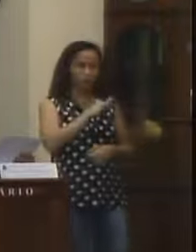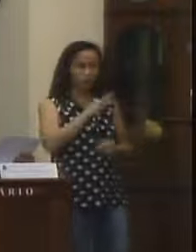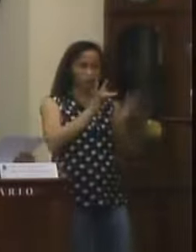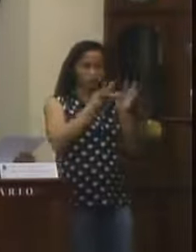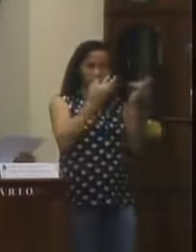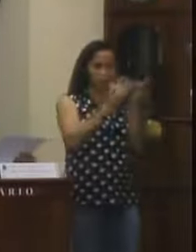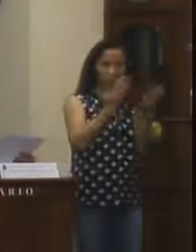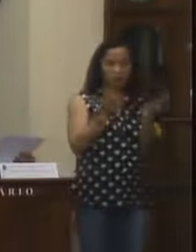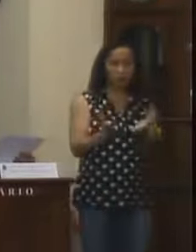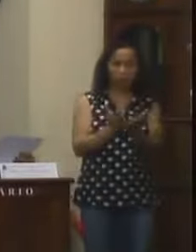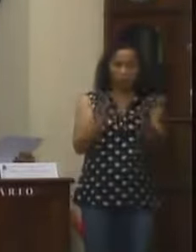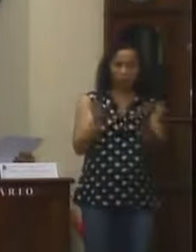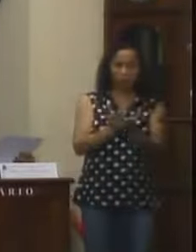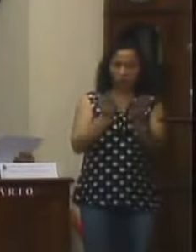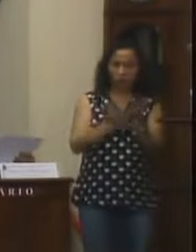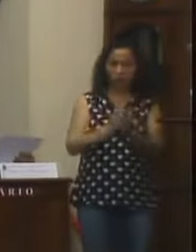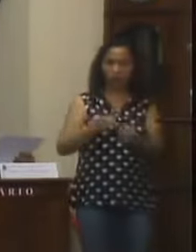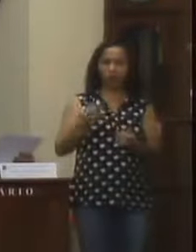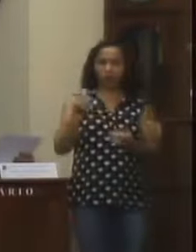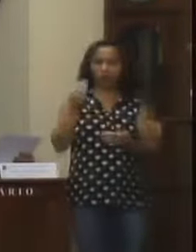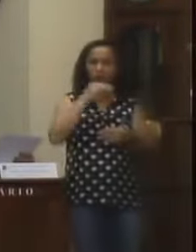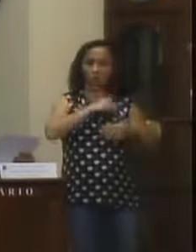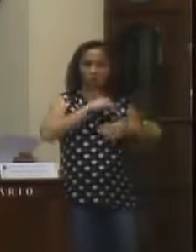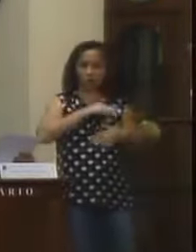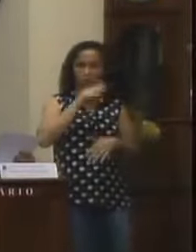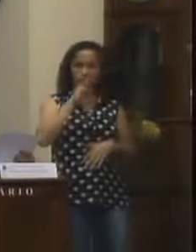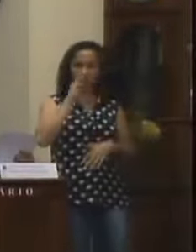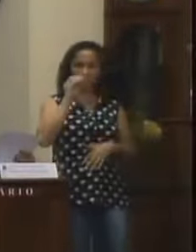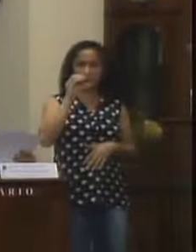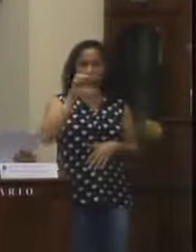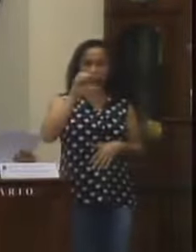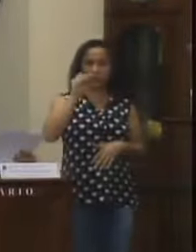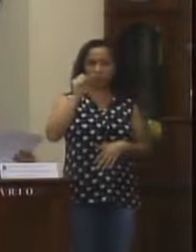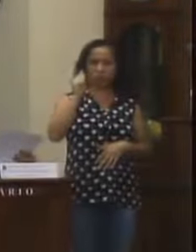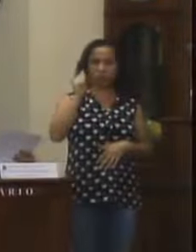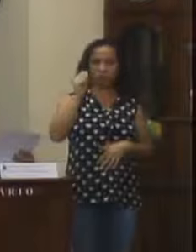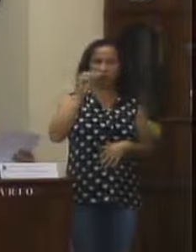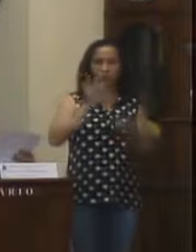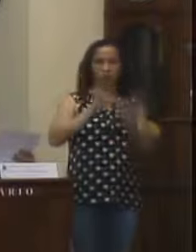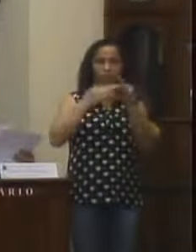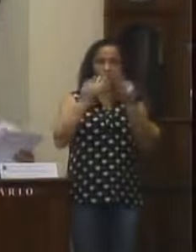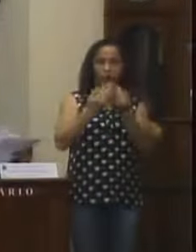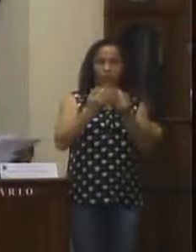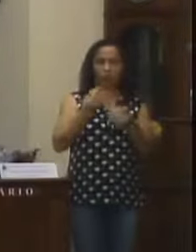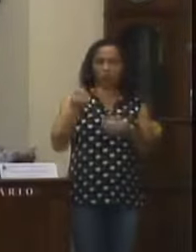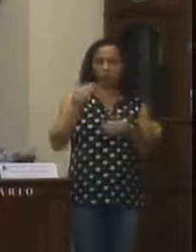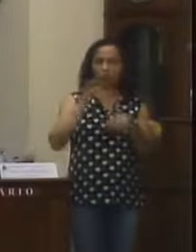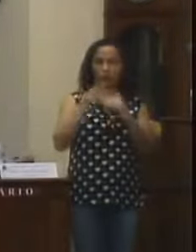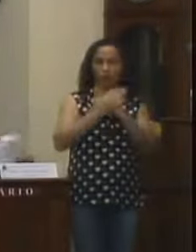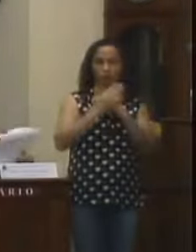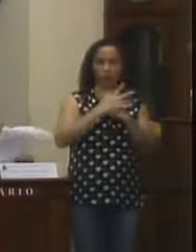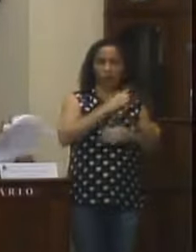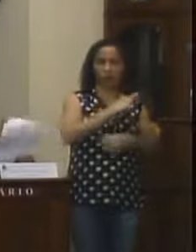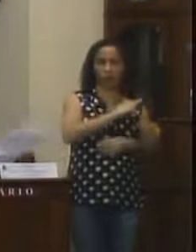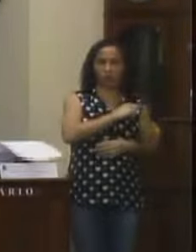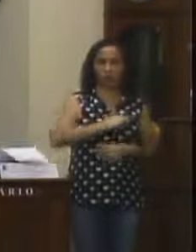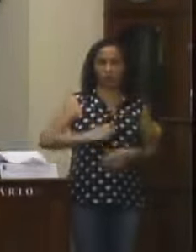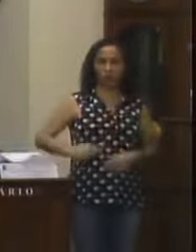sociais insuficientes acabaria com esses transtornos e proporcionaria a possibilidade de recuperação do crédito.